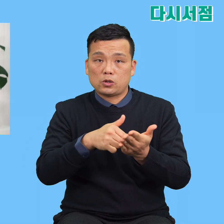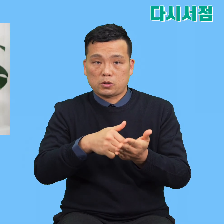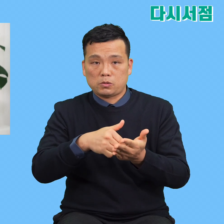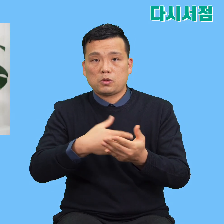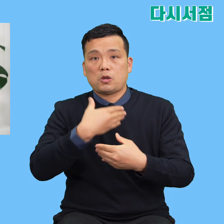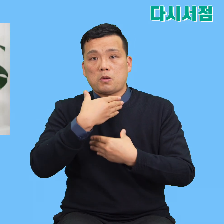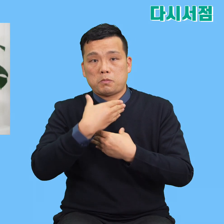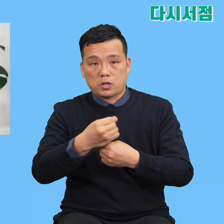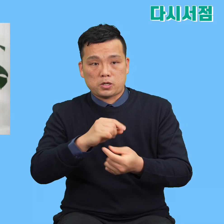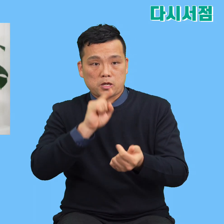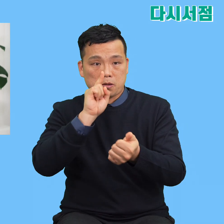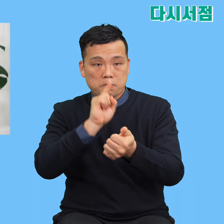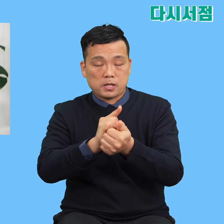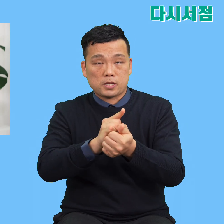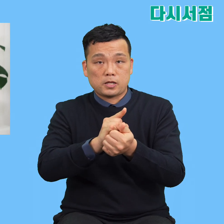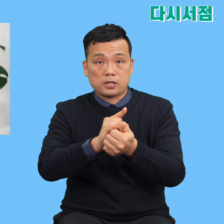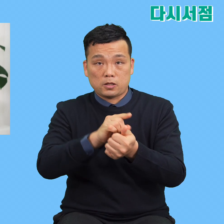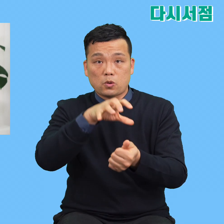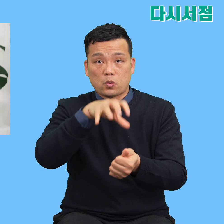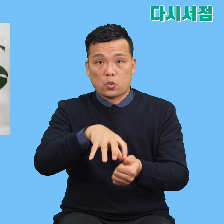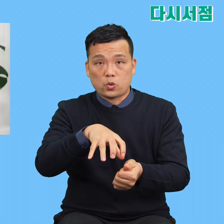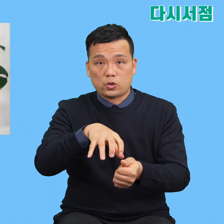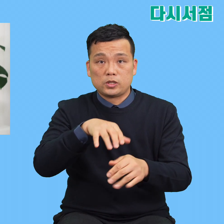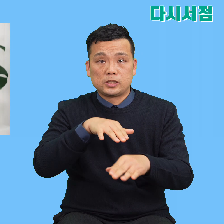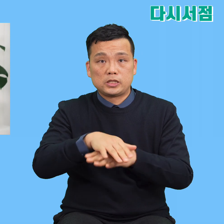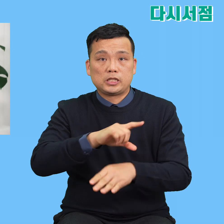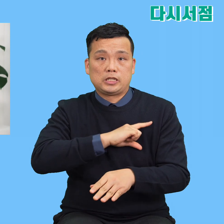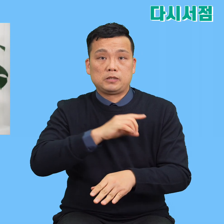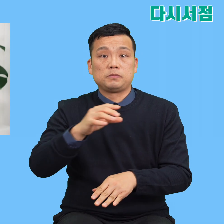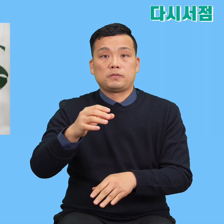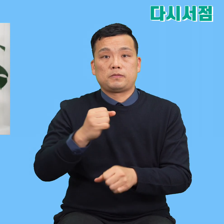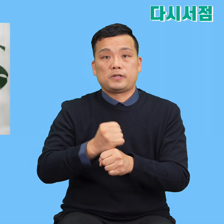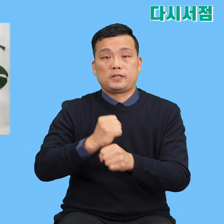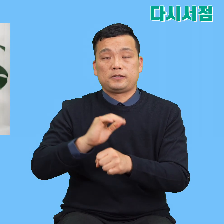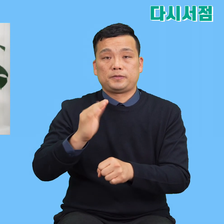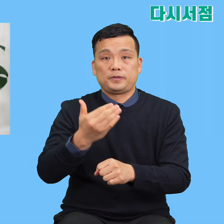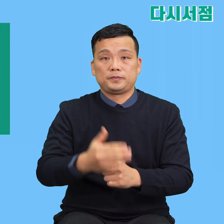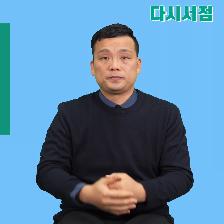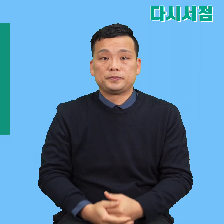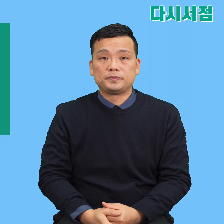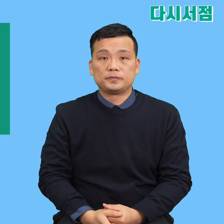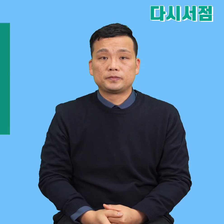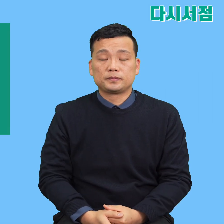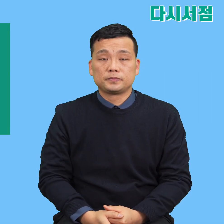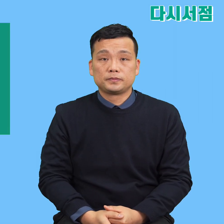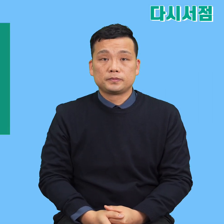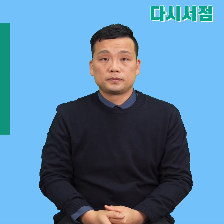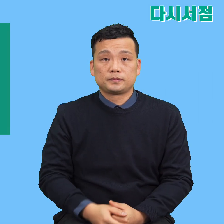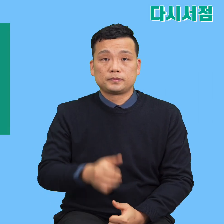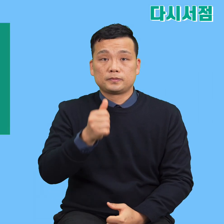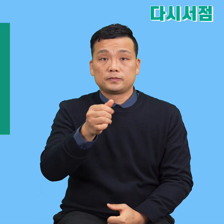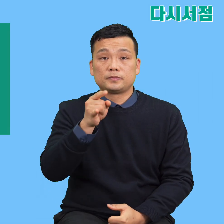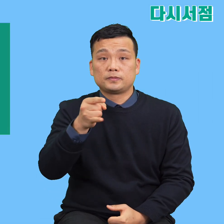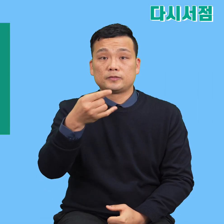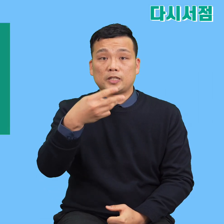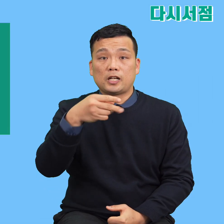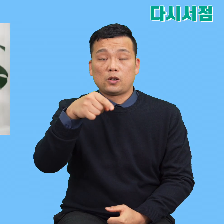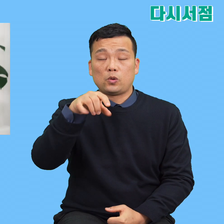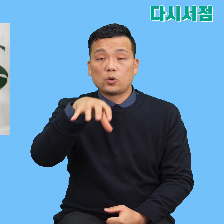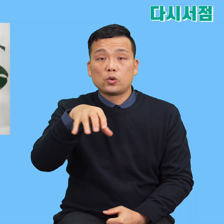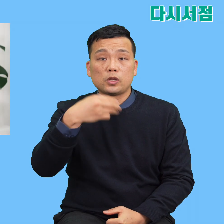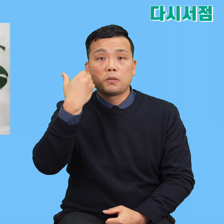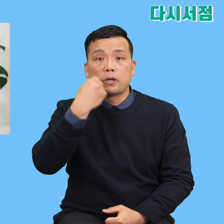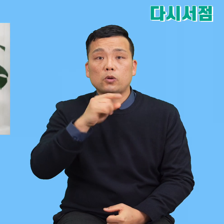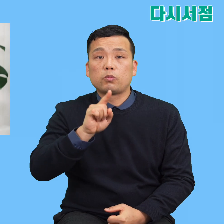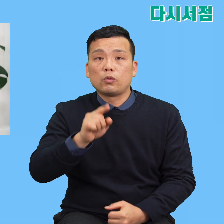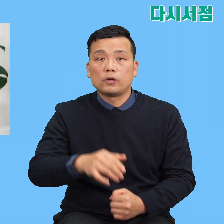수 있는 곳이라는 의미로 헬로 인디북스로 정하게 됐어요. 헬로 인디북스만의 매력이 있다면 그러니까